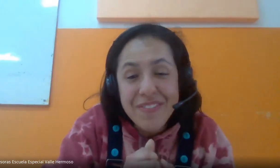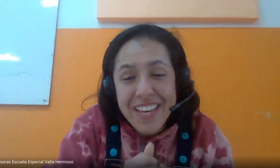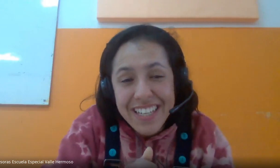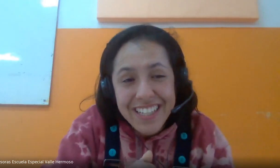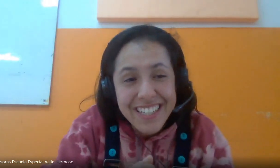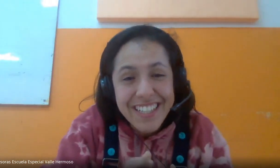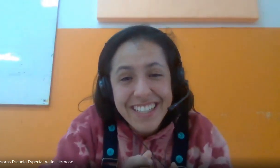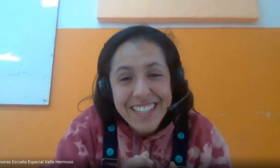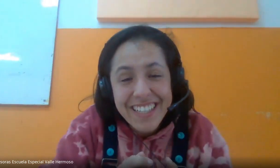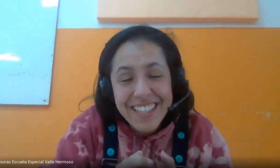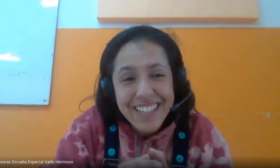bien.